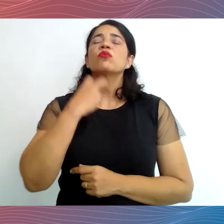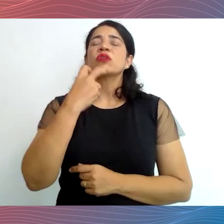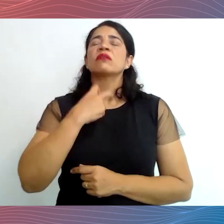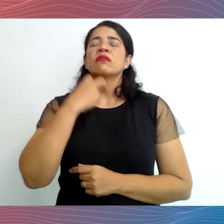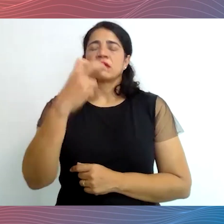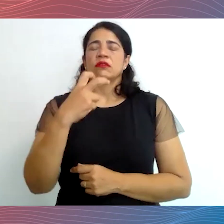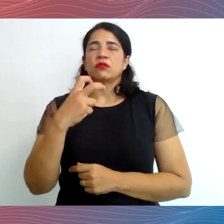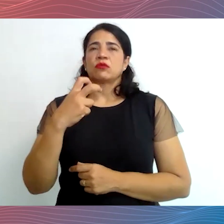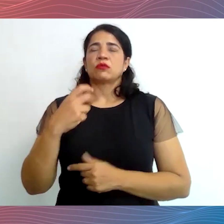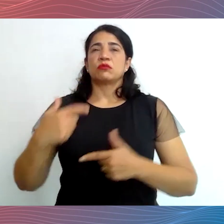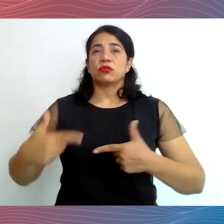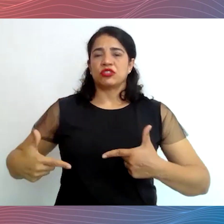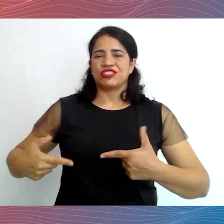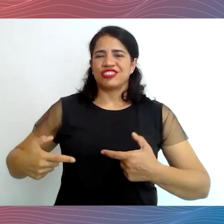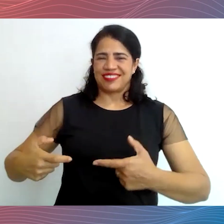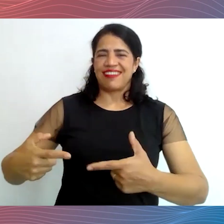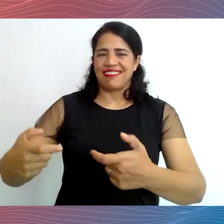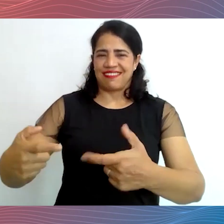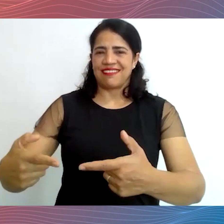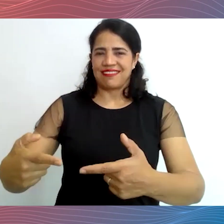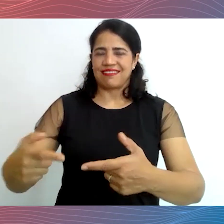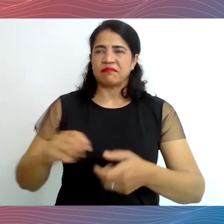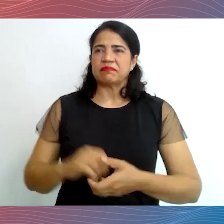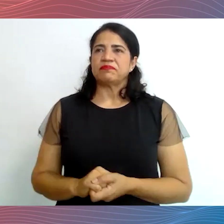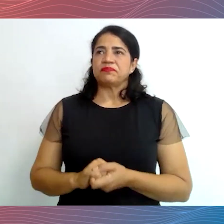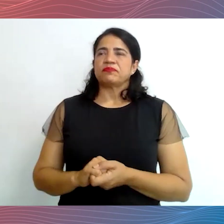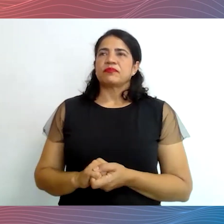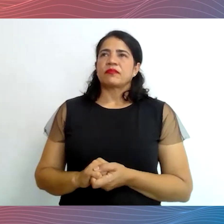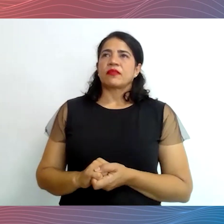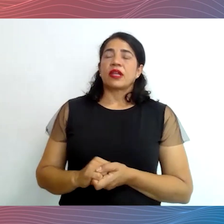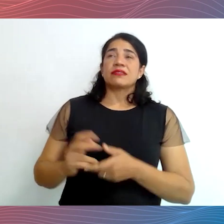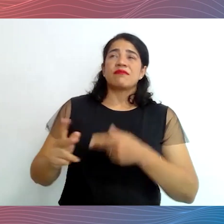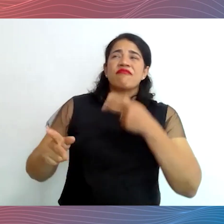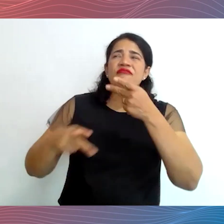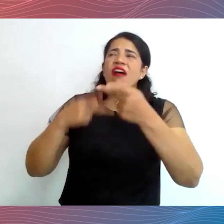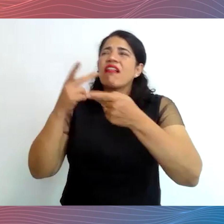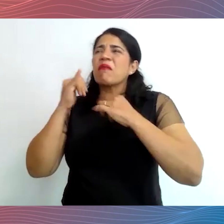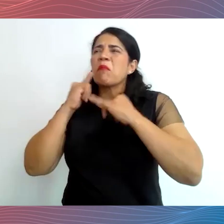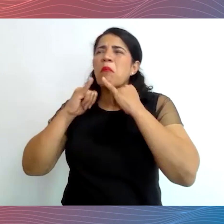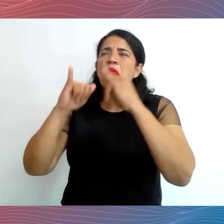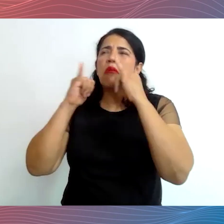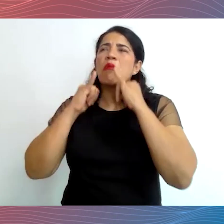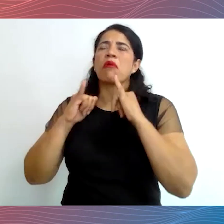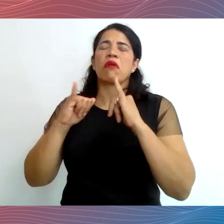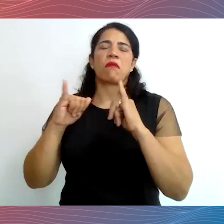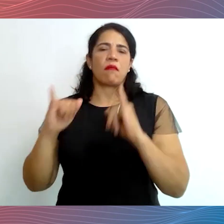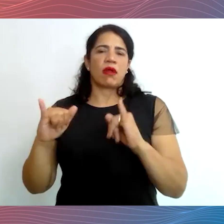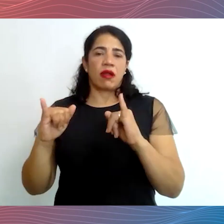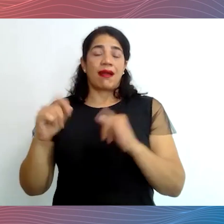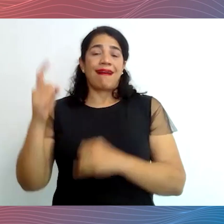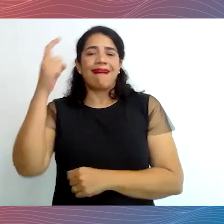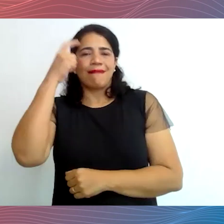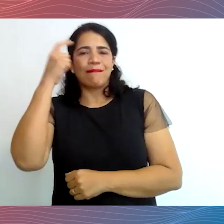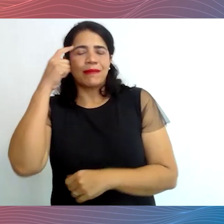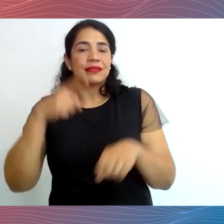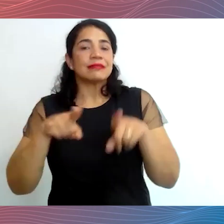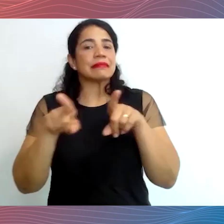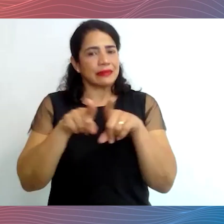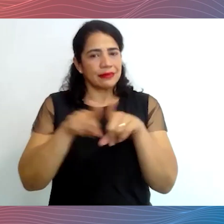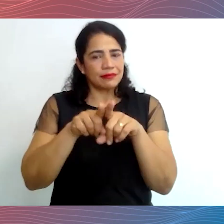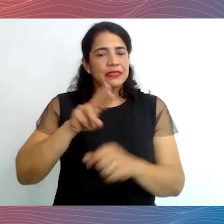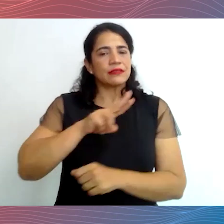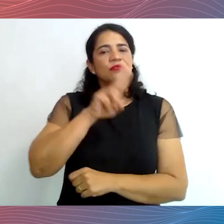mente funciona, a mente é usada, não é isso? Nós então fazemos um grito de guerra, a mente é usada, então